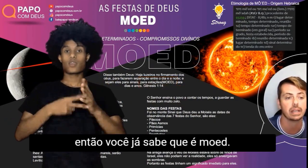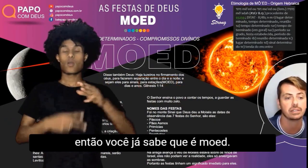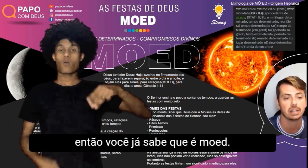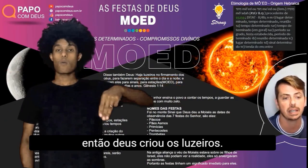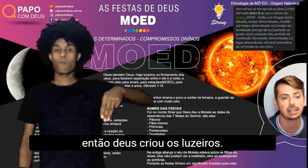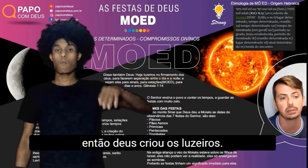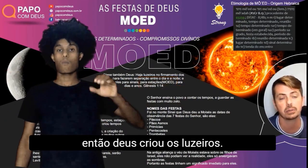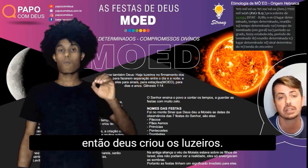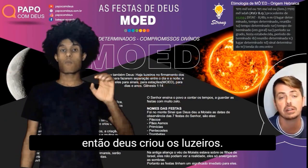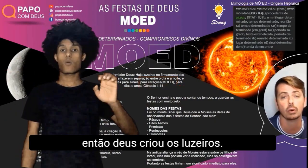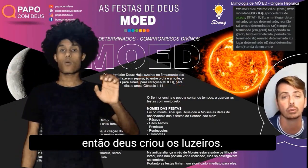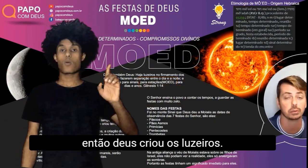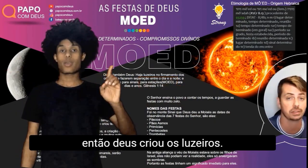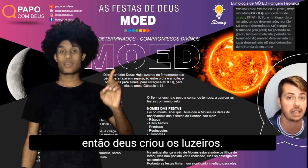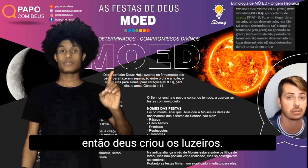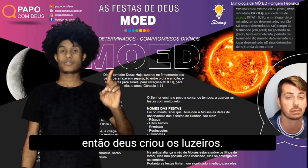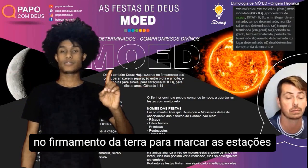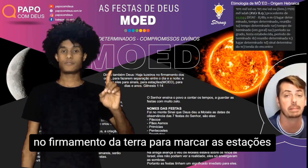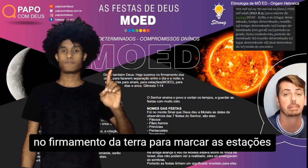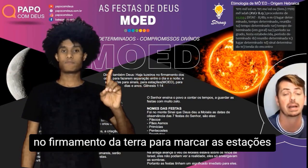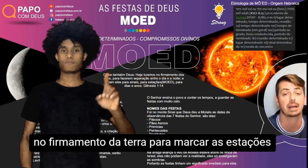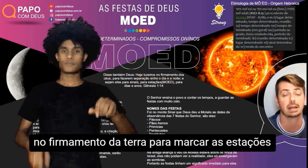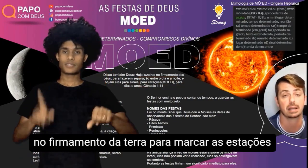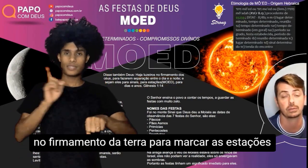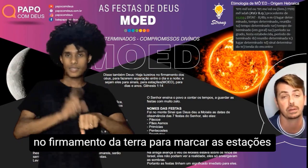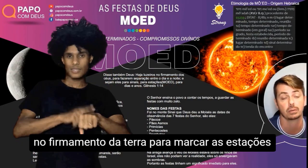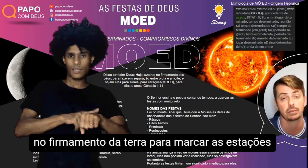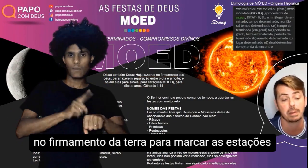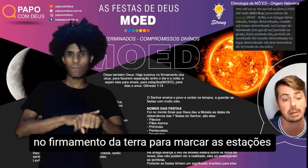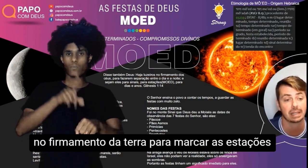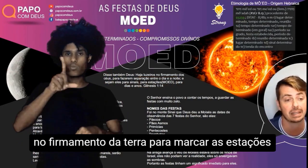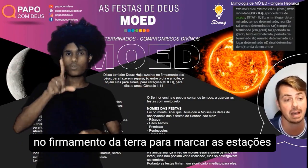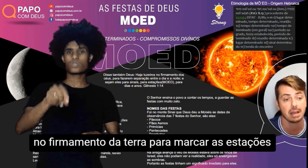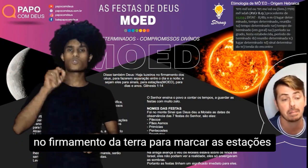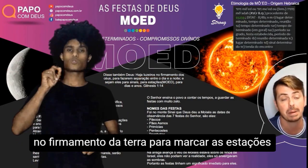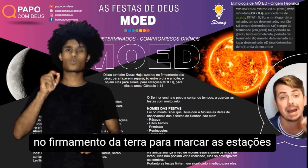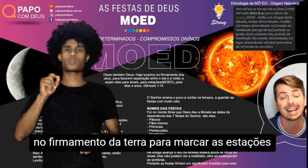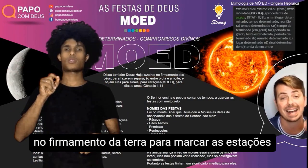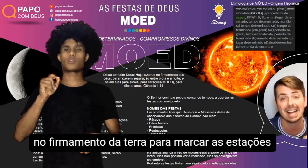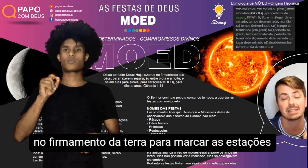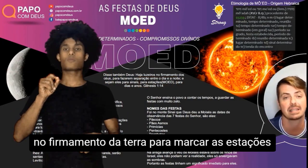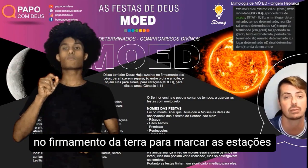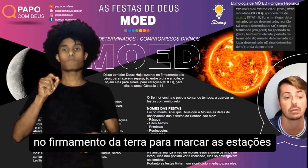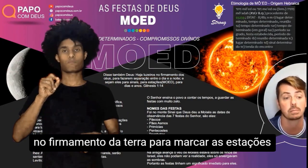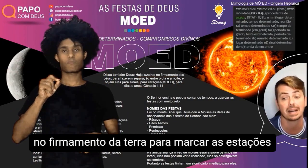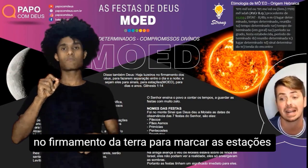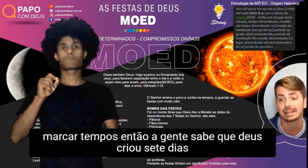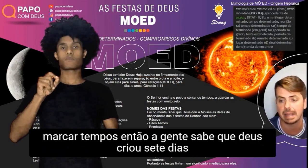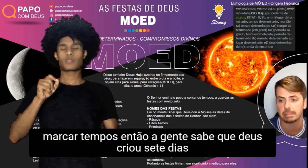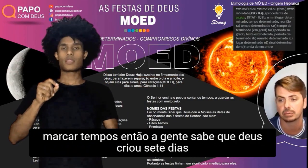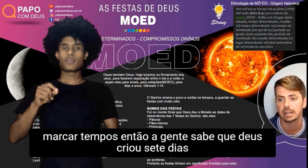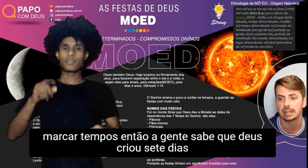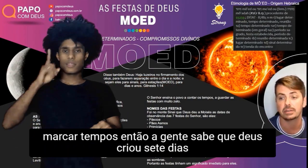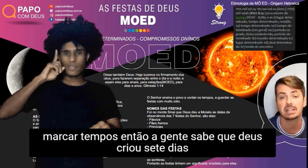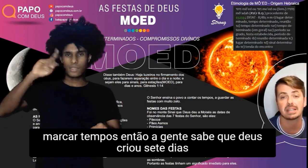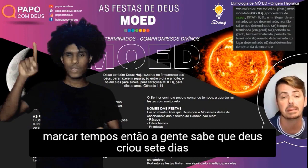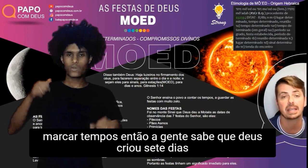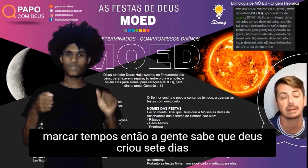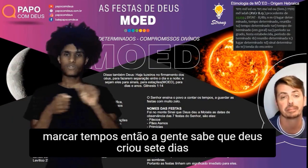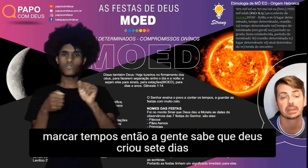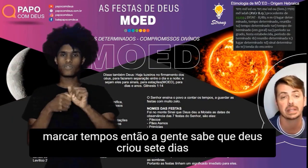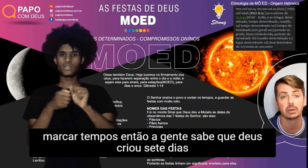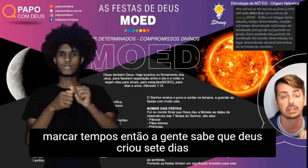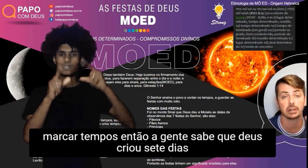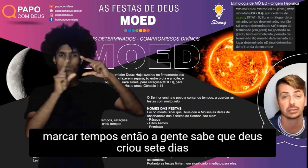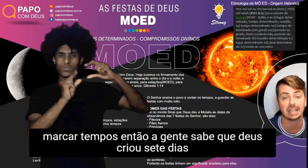que é moed. Então Deus criou os luzeiros, né, no firmamento da terra para marcar as estações, marcar tempos. Então a gente sabe